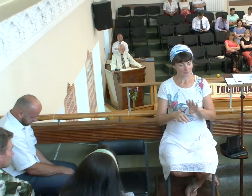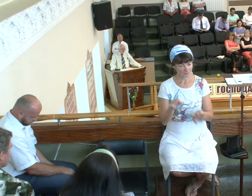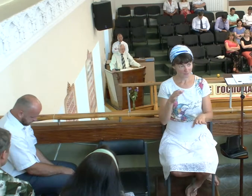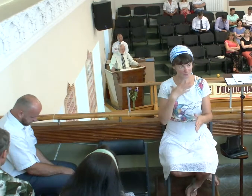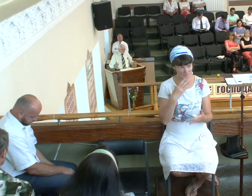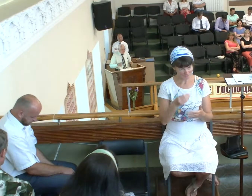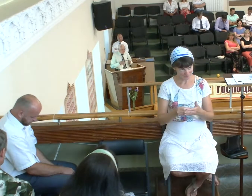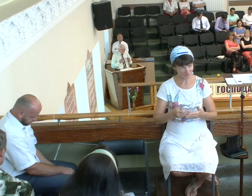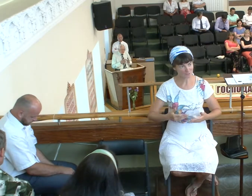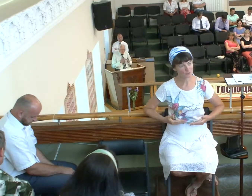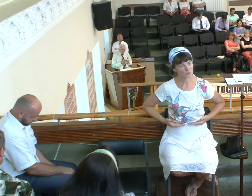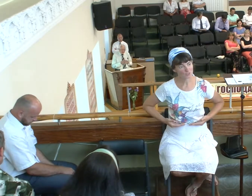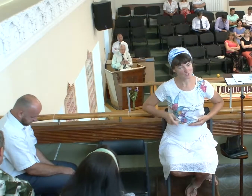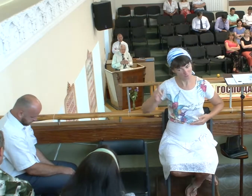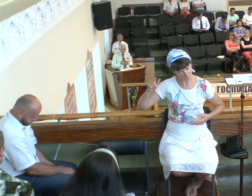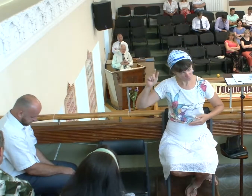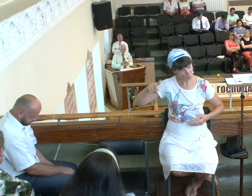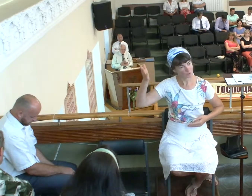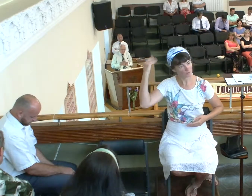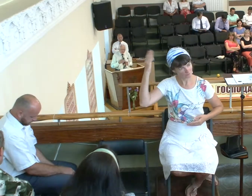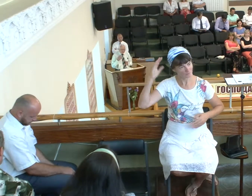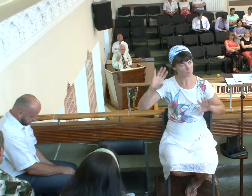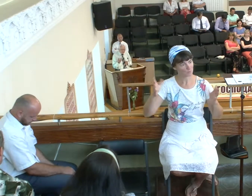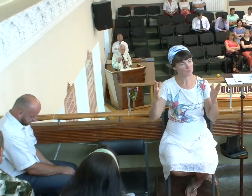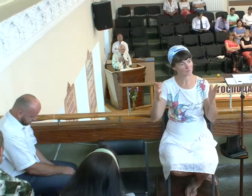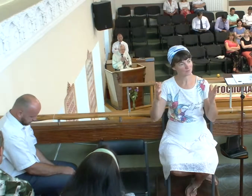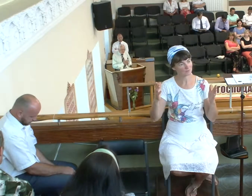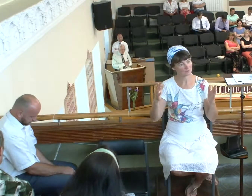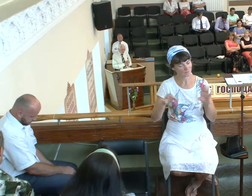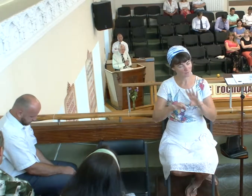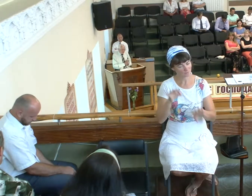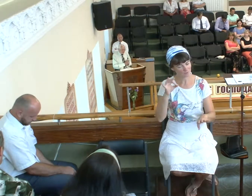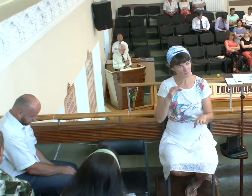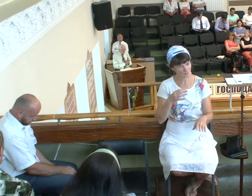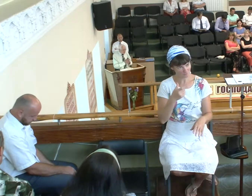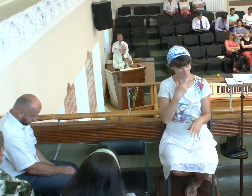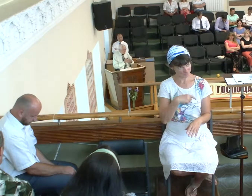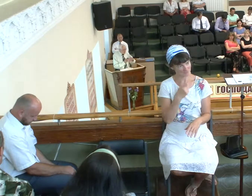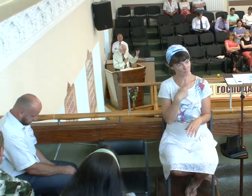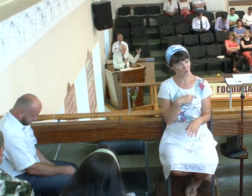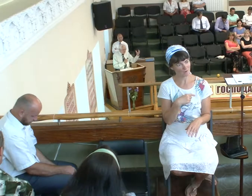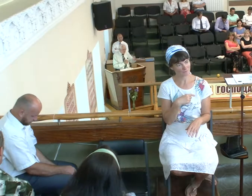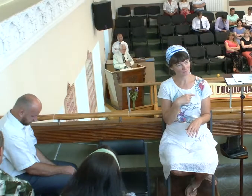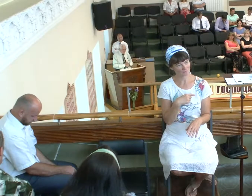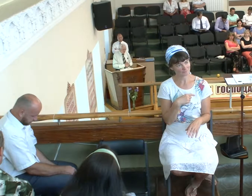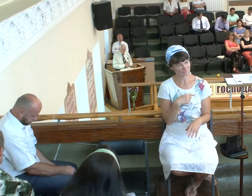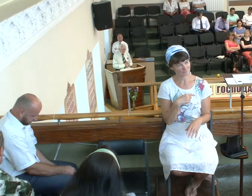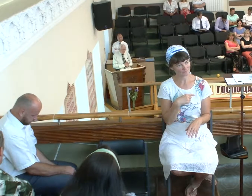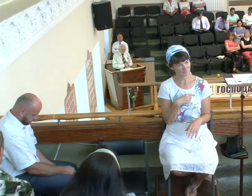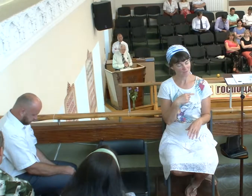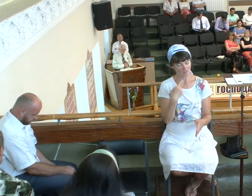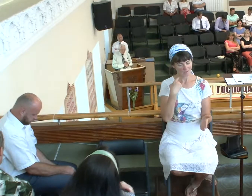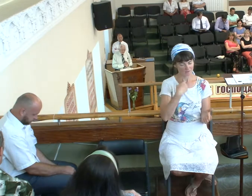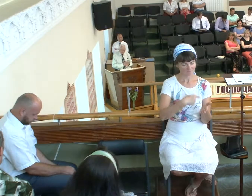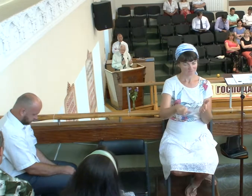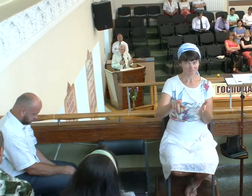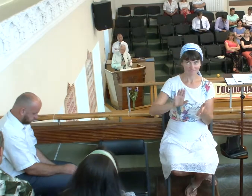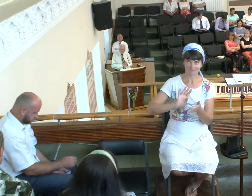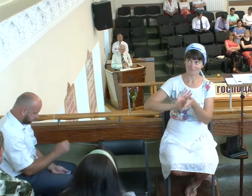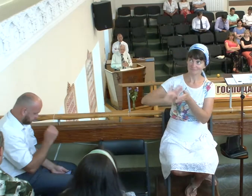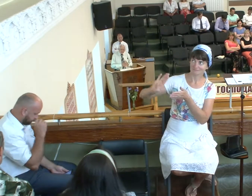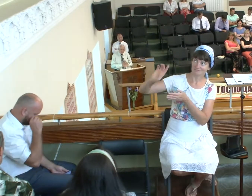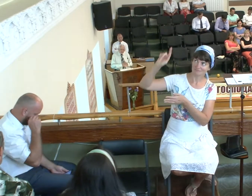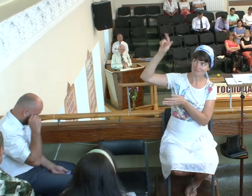в этот момент он очень оценил учителя ниже, чем себя. И поэтому отрекся от него.